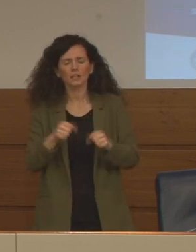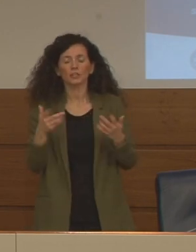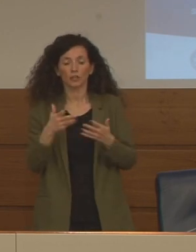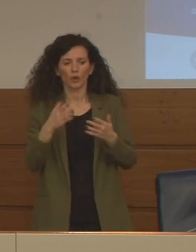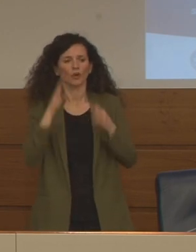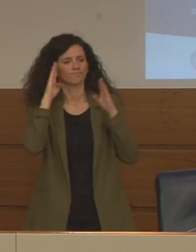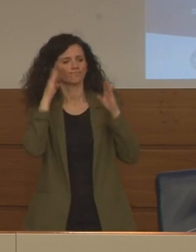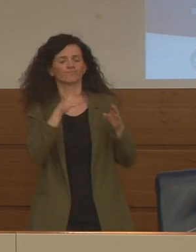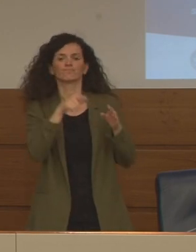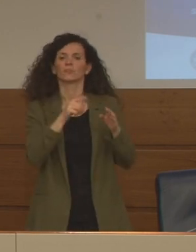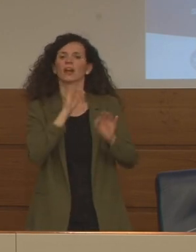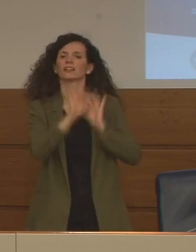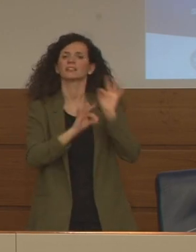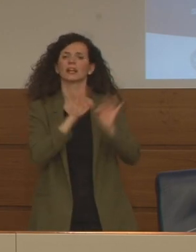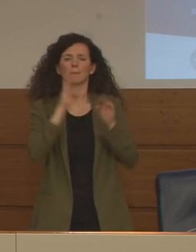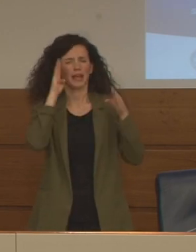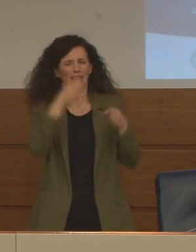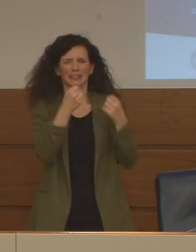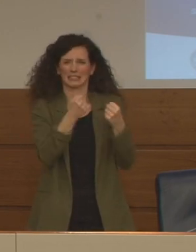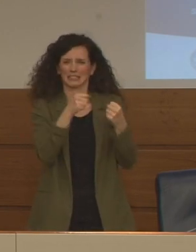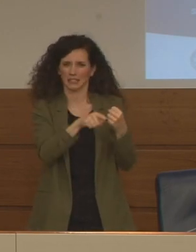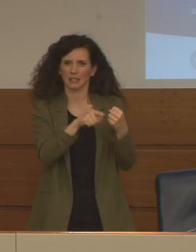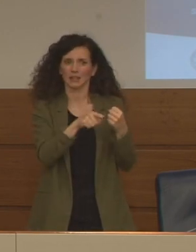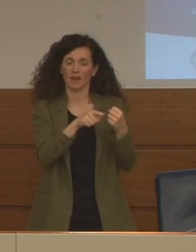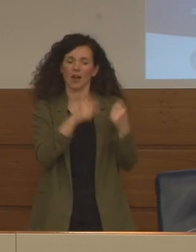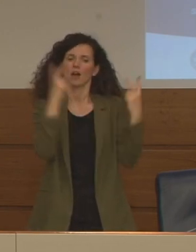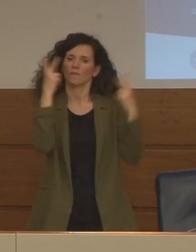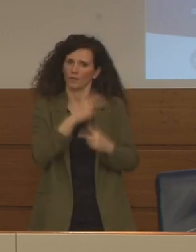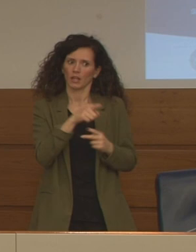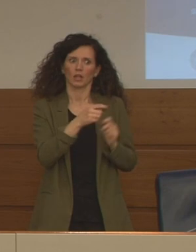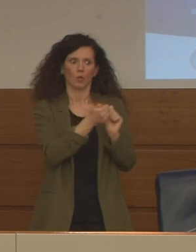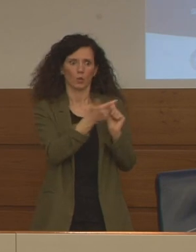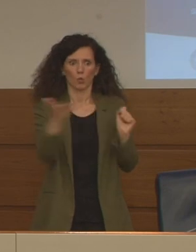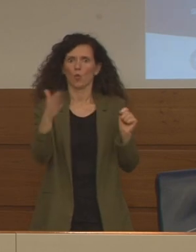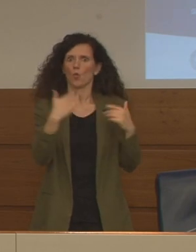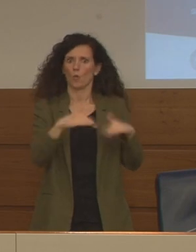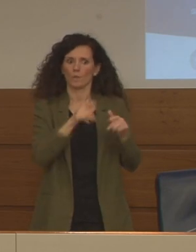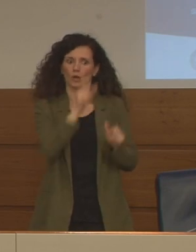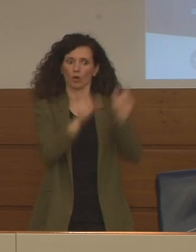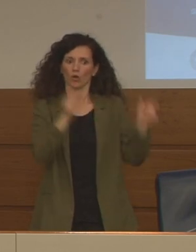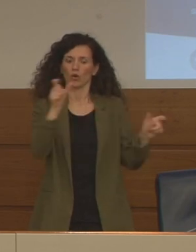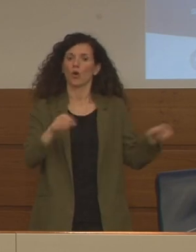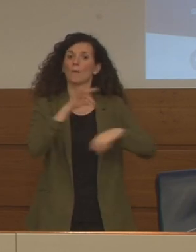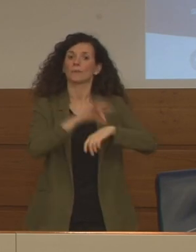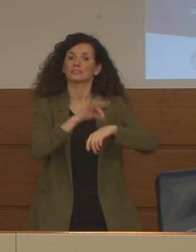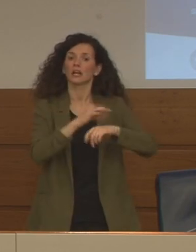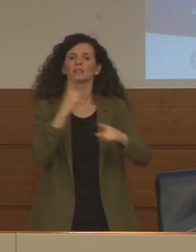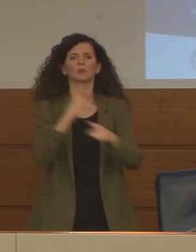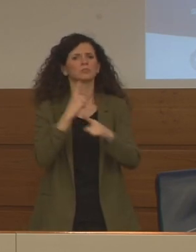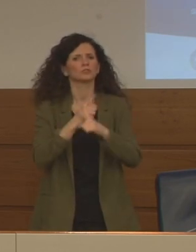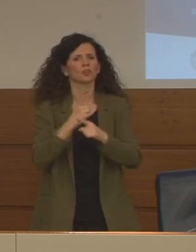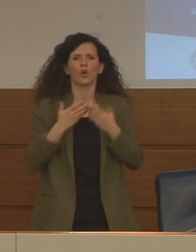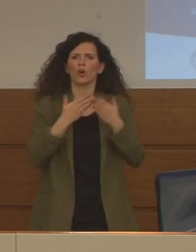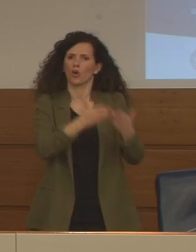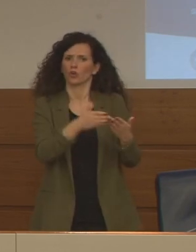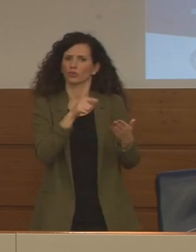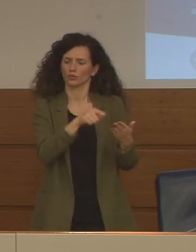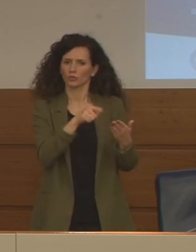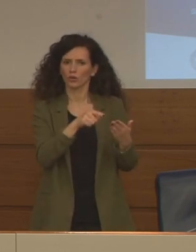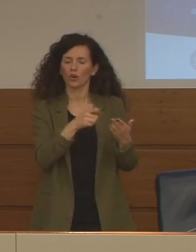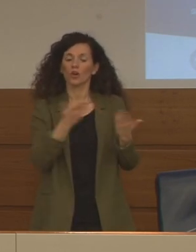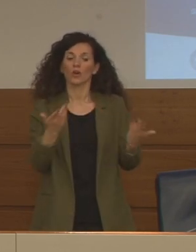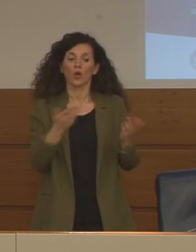intensive anche perché è vero che sono un numero limitato di persone che ha bisogno di supporto alla terapia intensiva ma